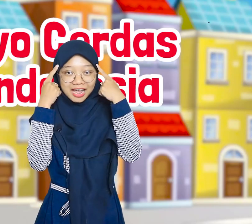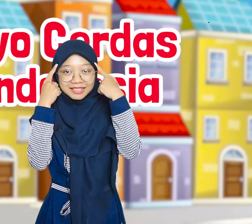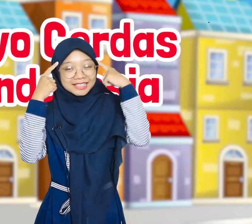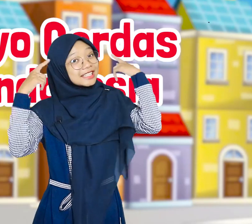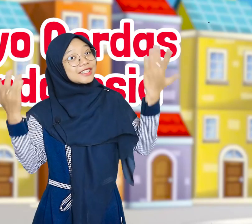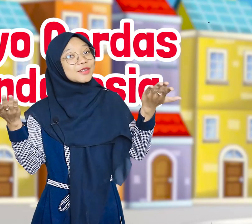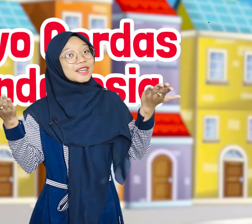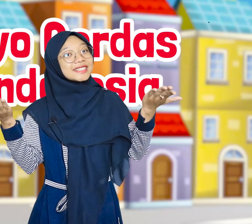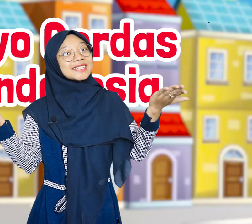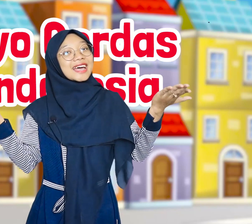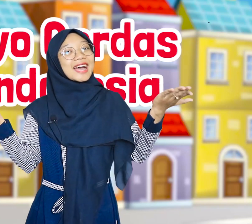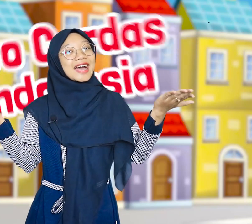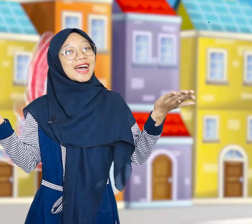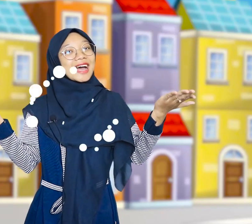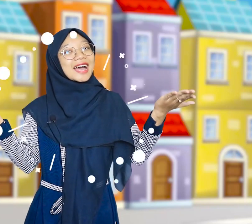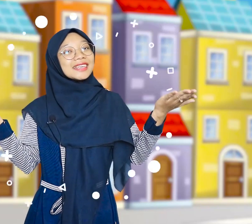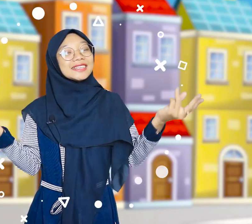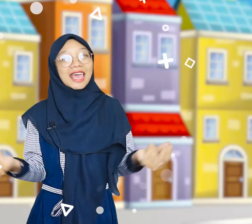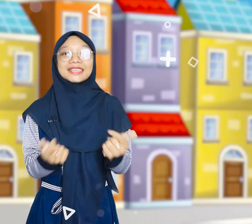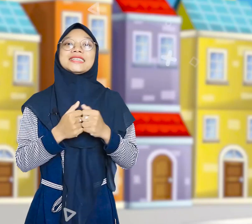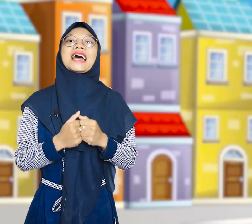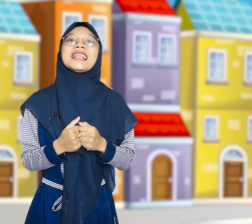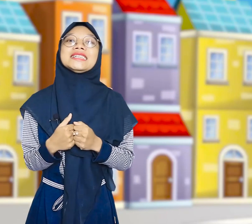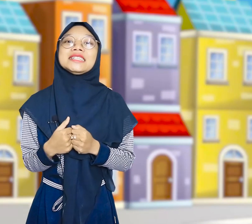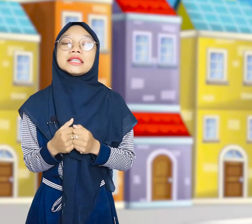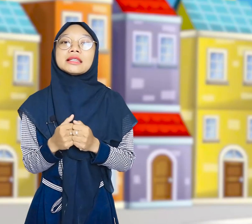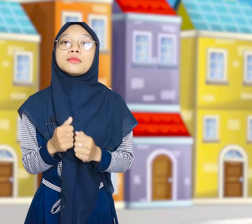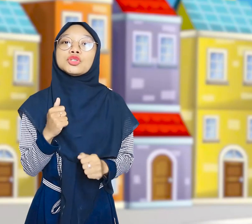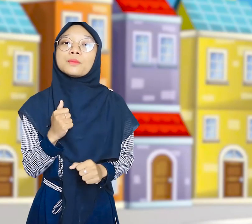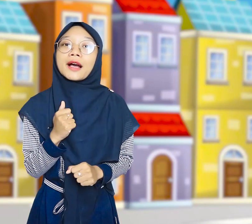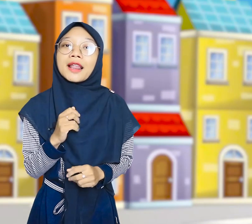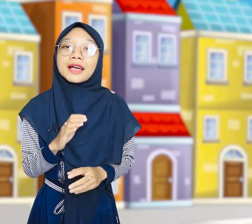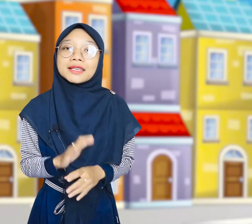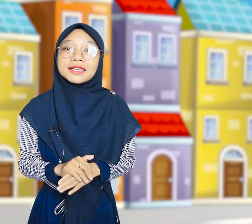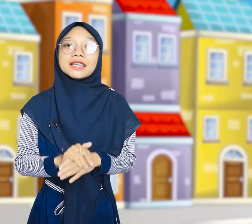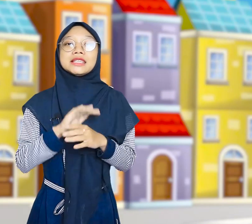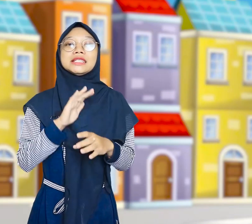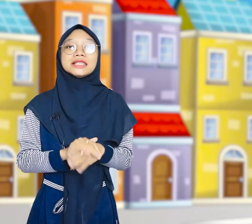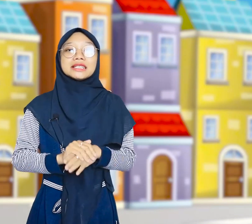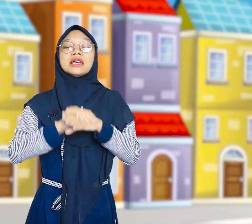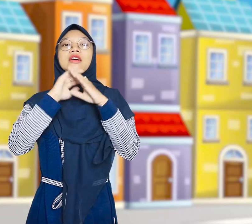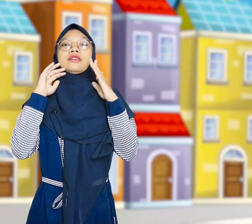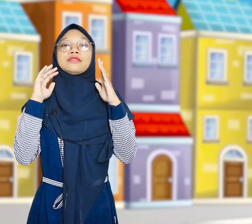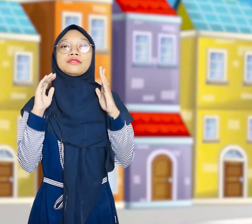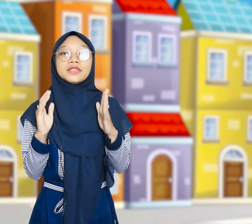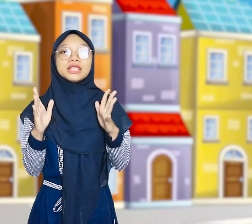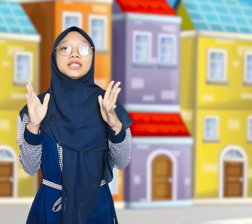Cerdas Indonesia. Yeay, kali ini kita berjumpa lagi di